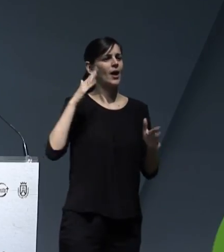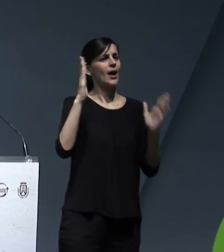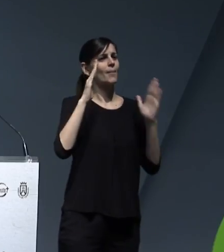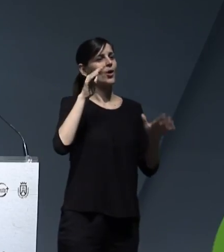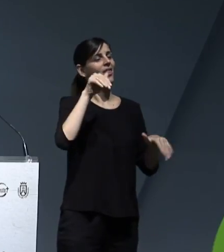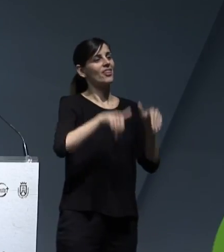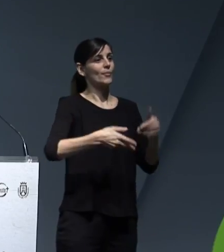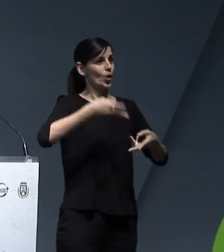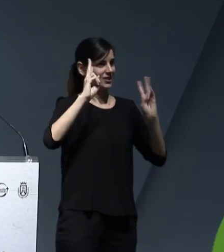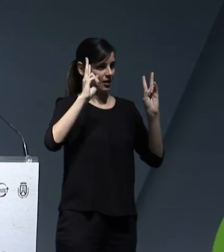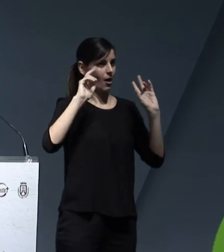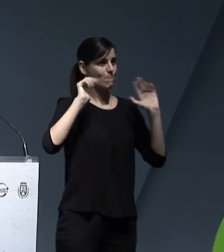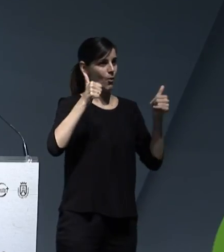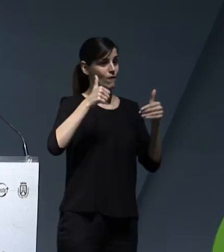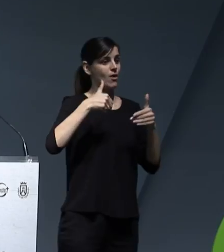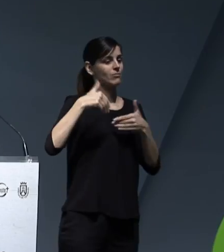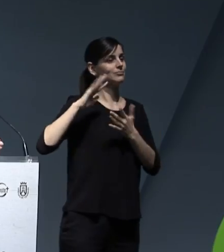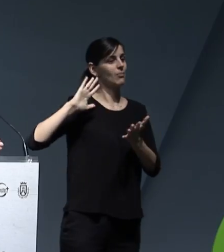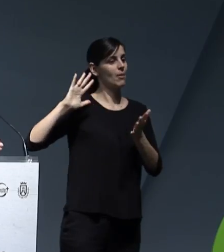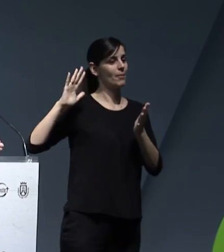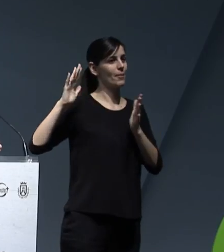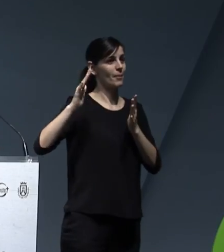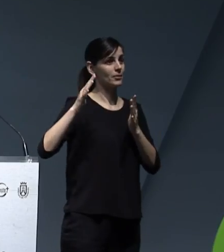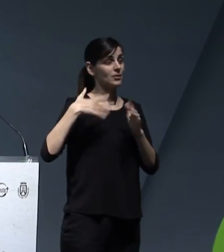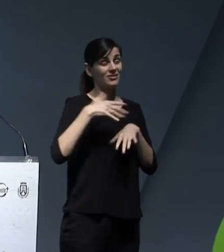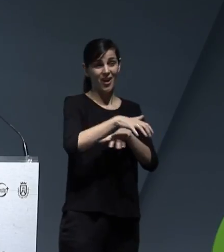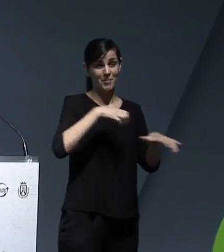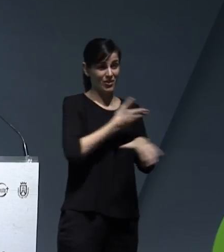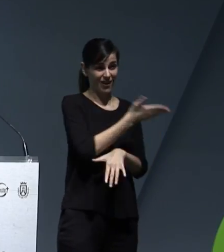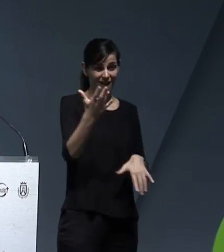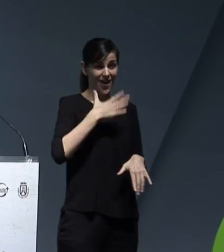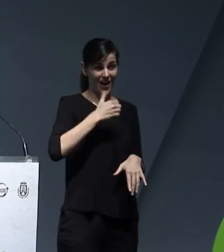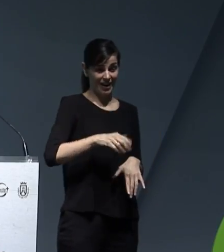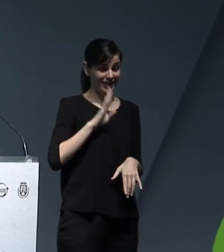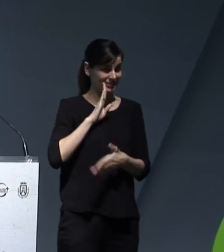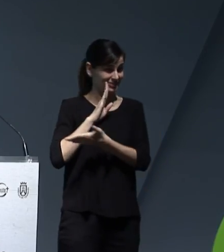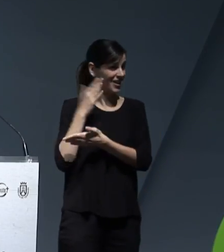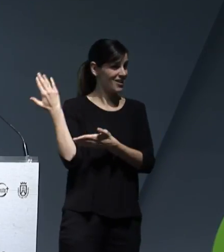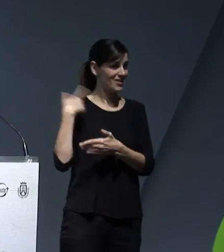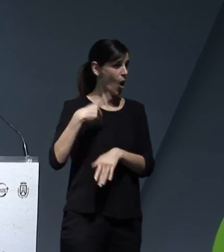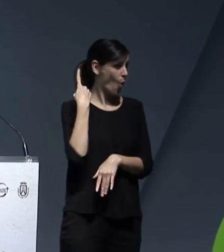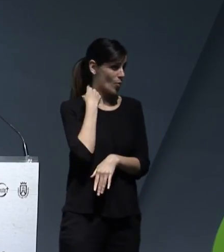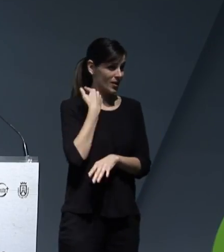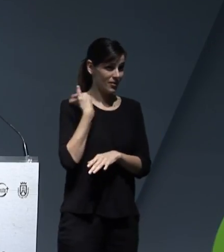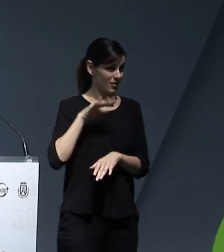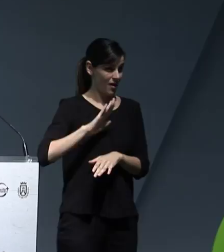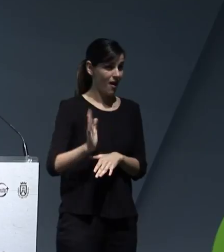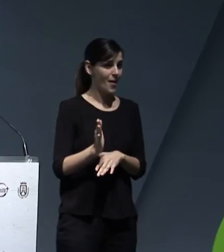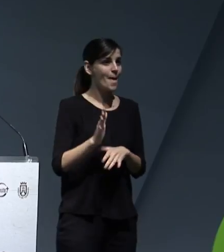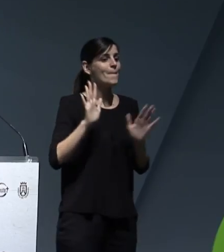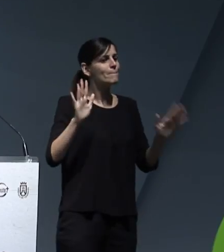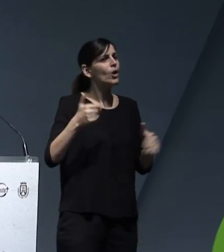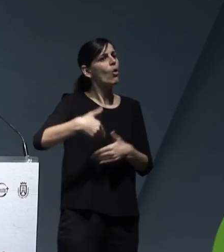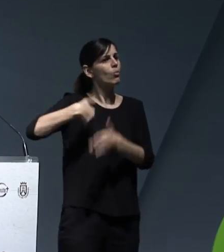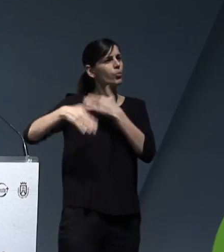transición, hoy la mayor parte de ellos jubilados, que con una